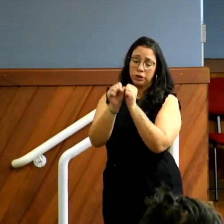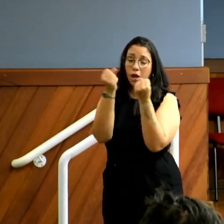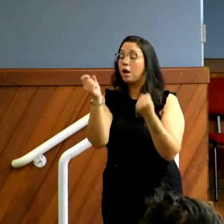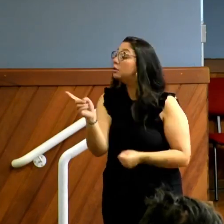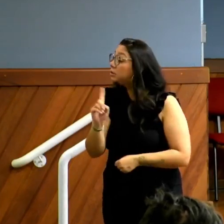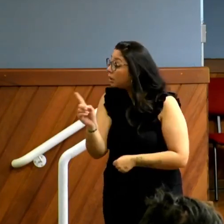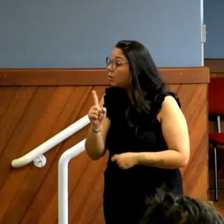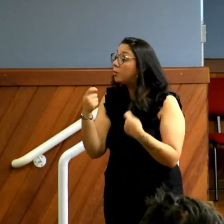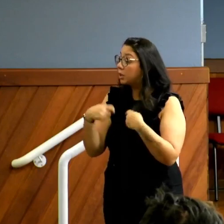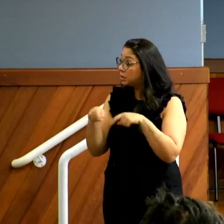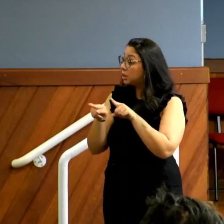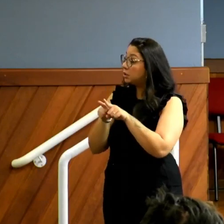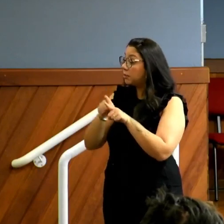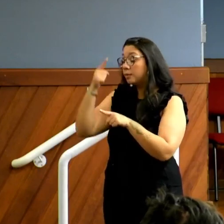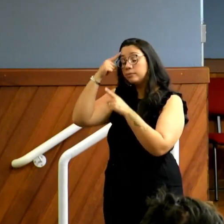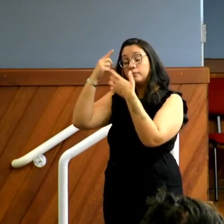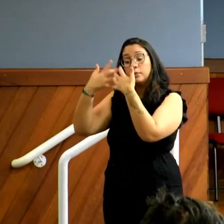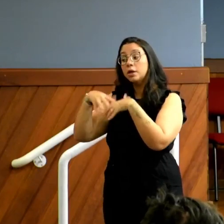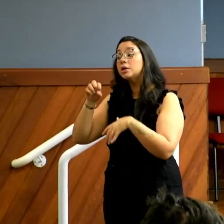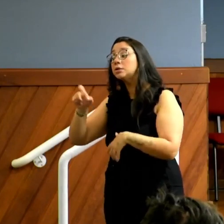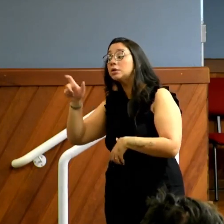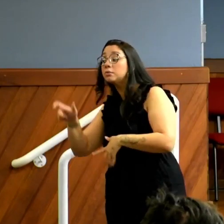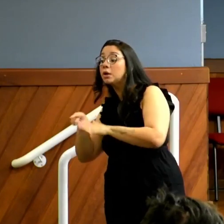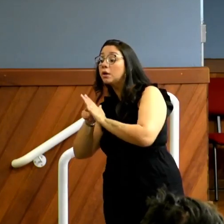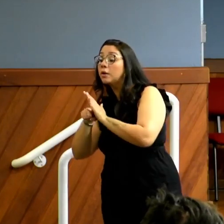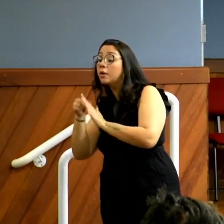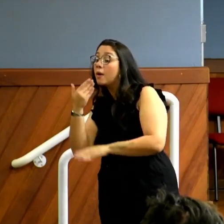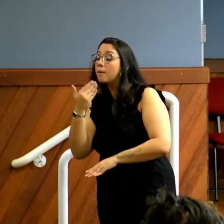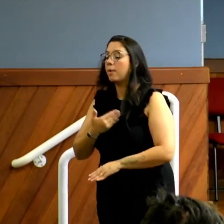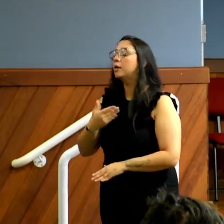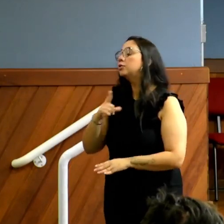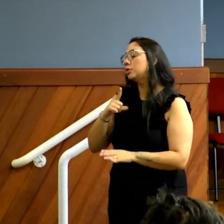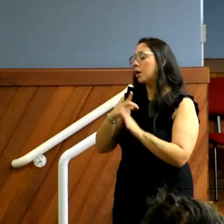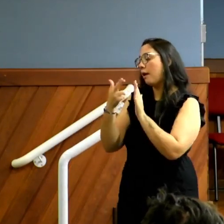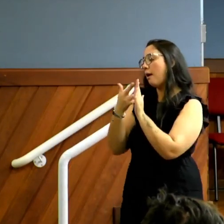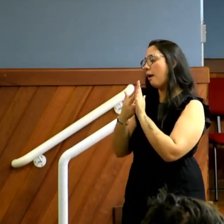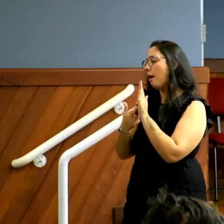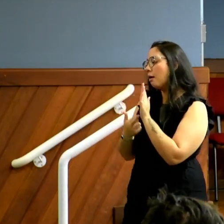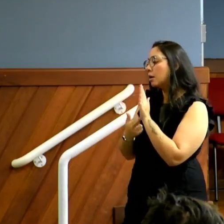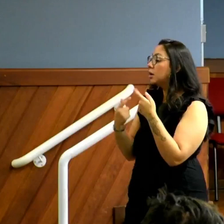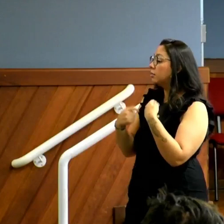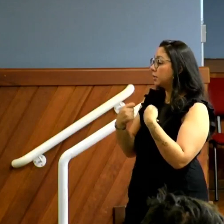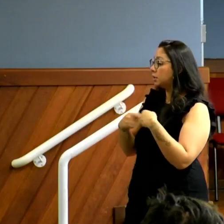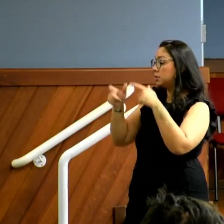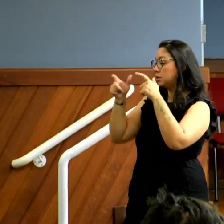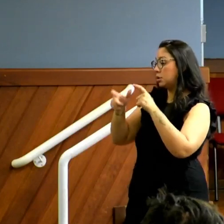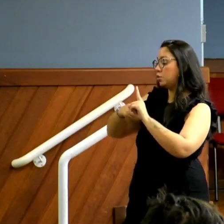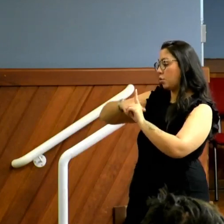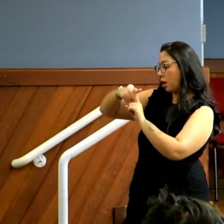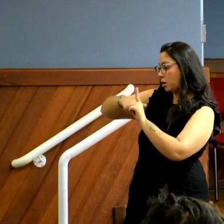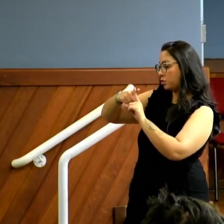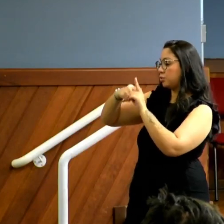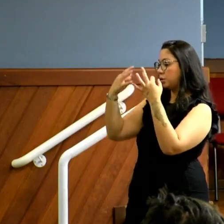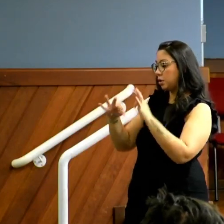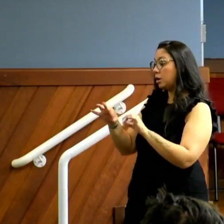a gente tem que estar preparado a entender que se um pesquisador solicita, claro, tem rotinas. mantém a temperatura da sala igual, né,